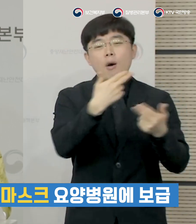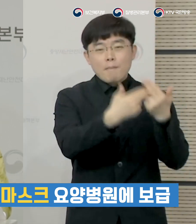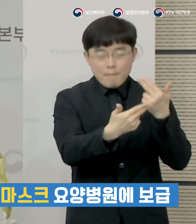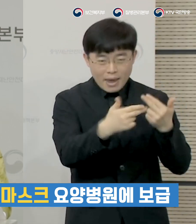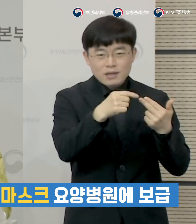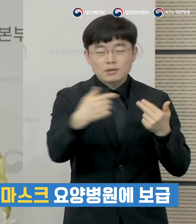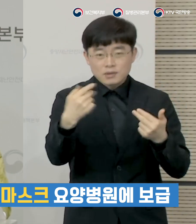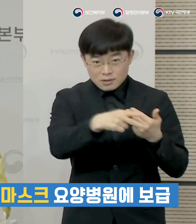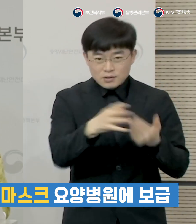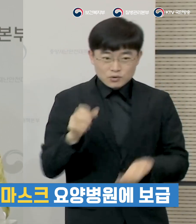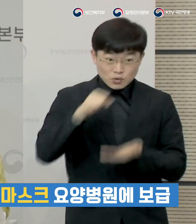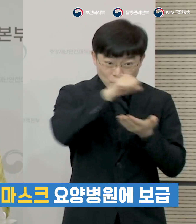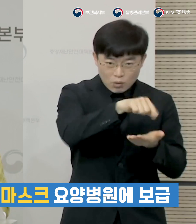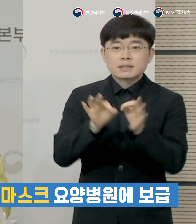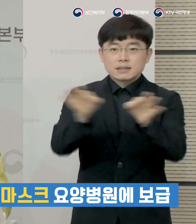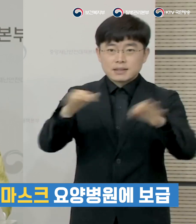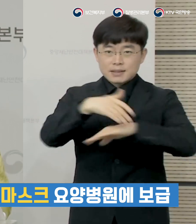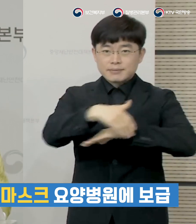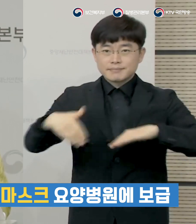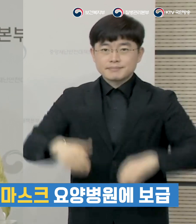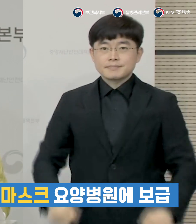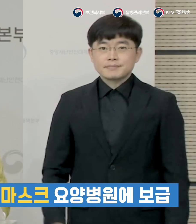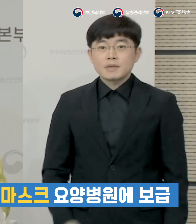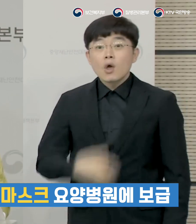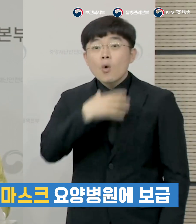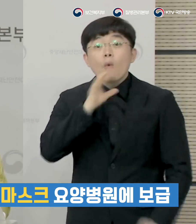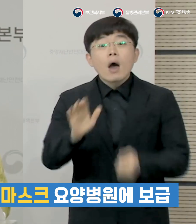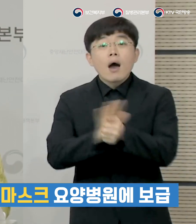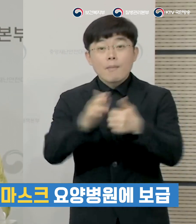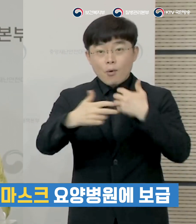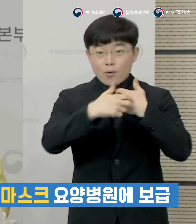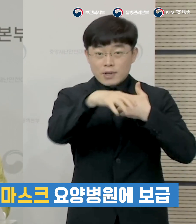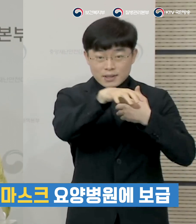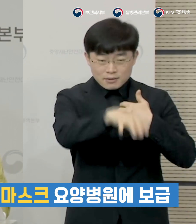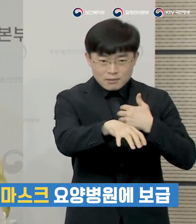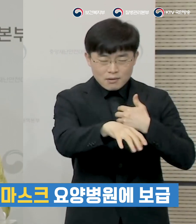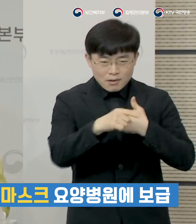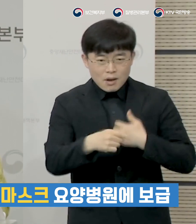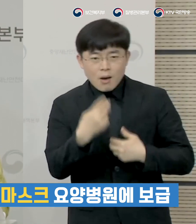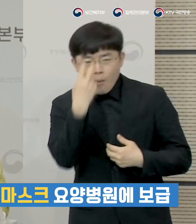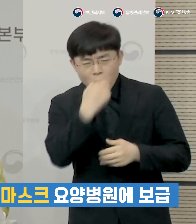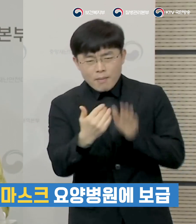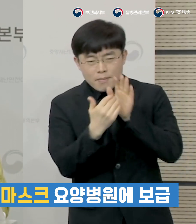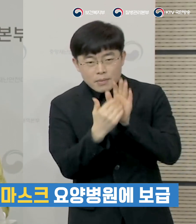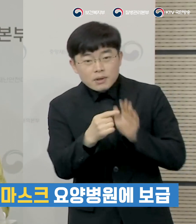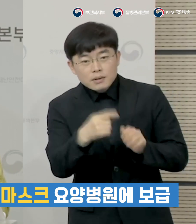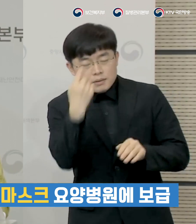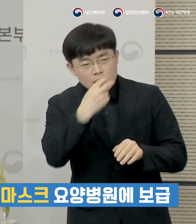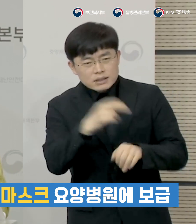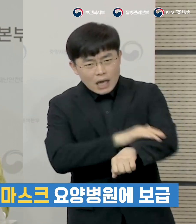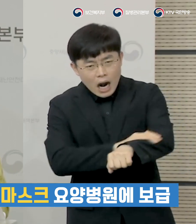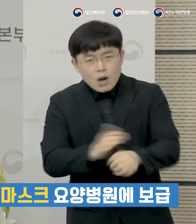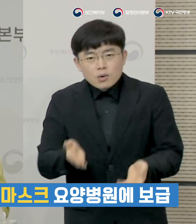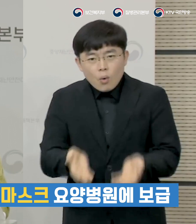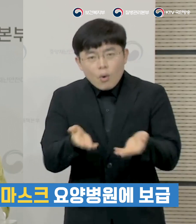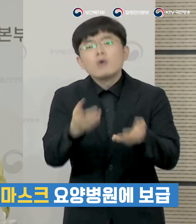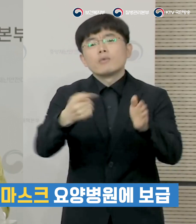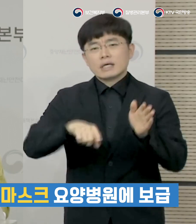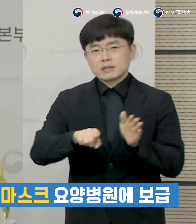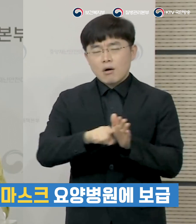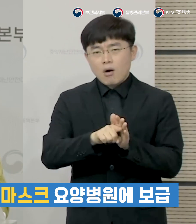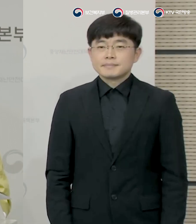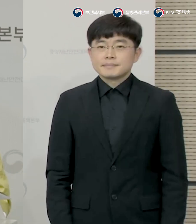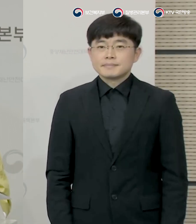각 요양병원에 보급하고 있습니다. 요양병원의 적극적 감염관리 활동을 장려하기 위해 경제적